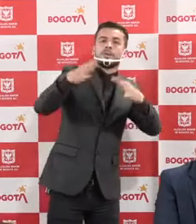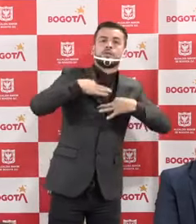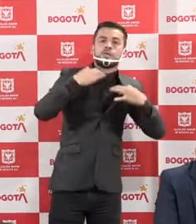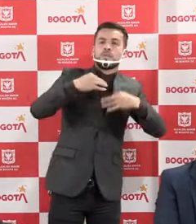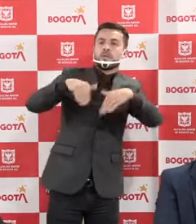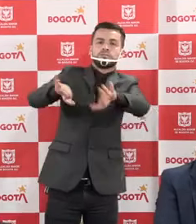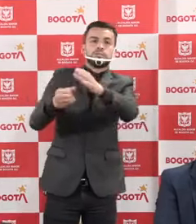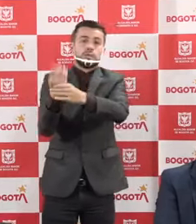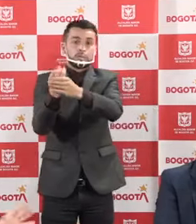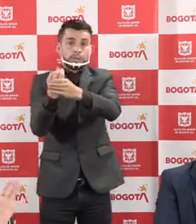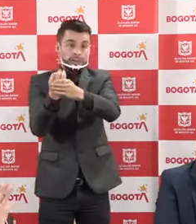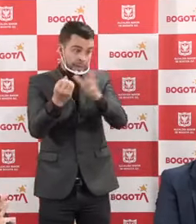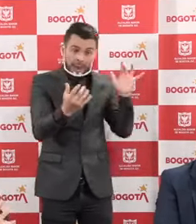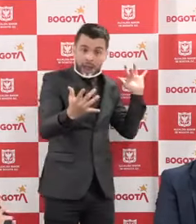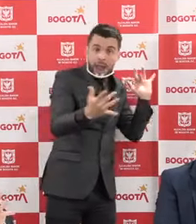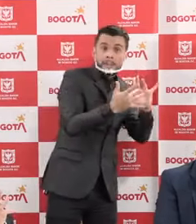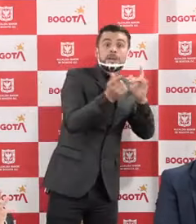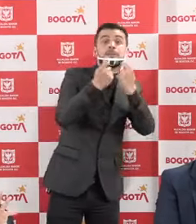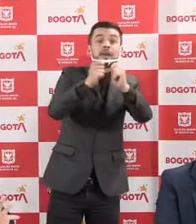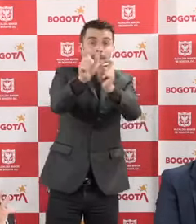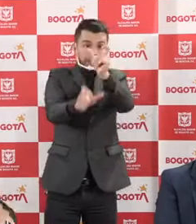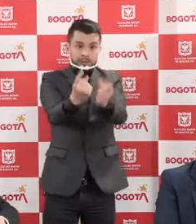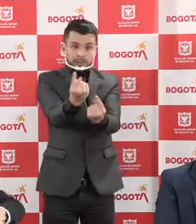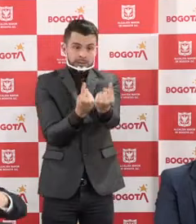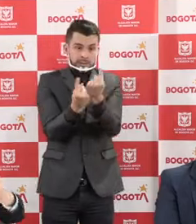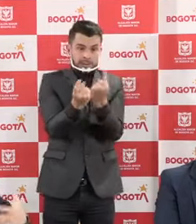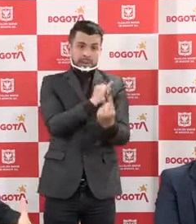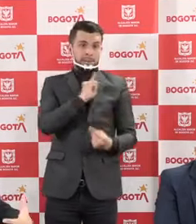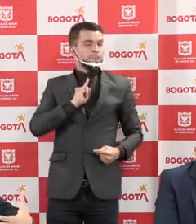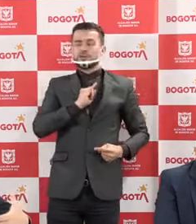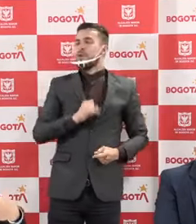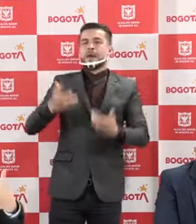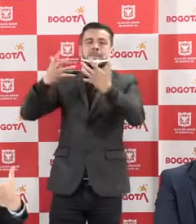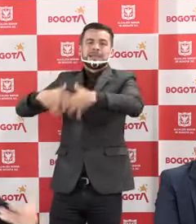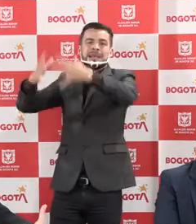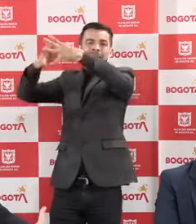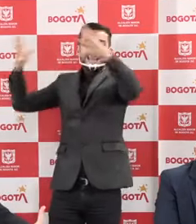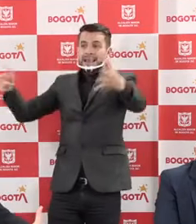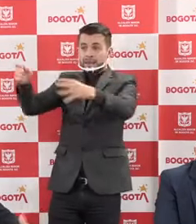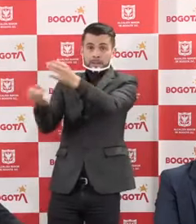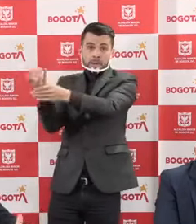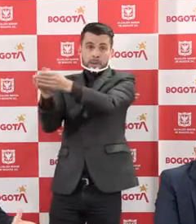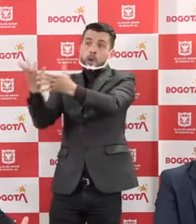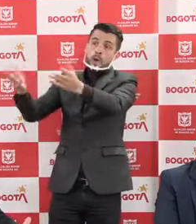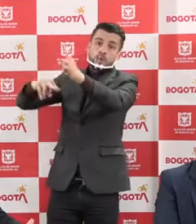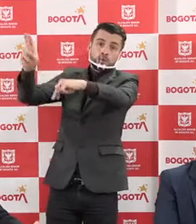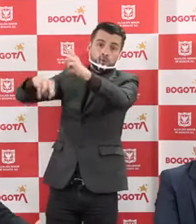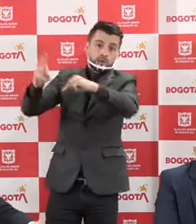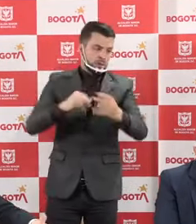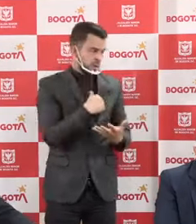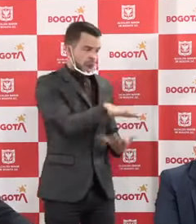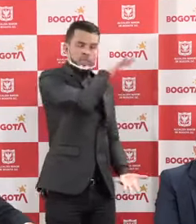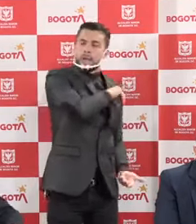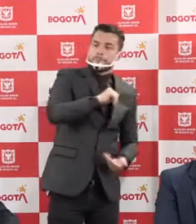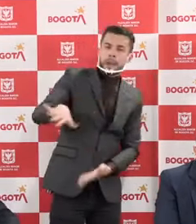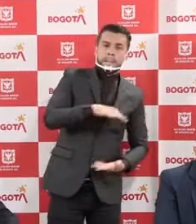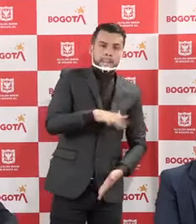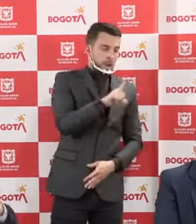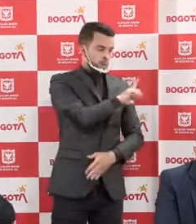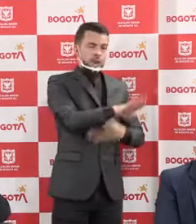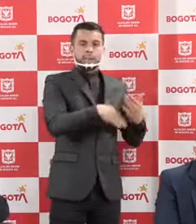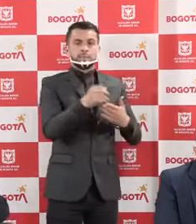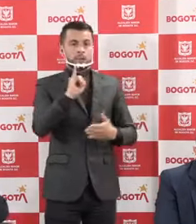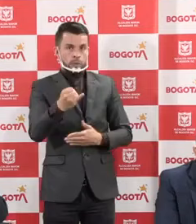público directamente sino que venden directamente a las empresas que producen y que construyen este también trabajará de lunes a jueves